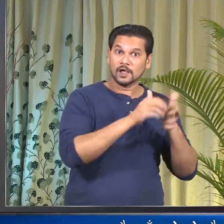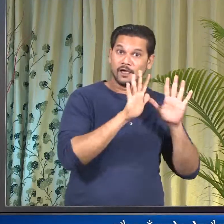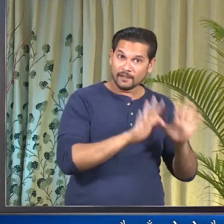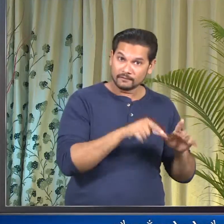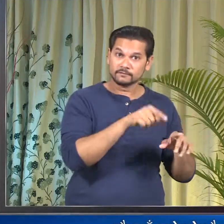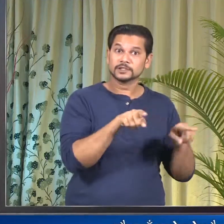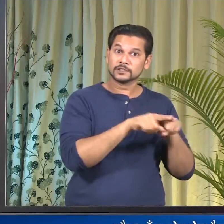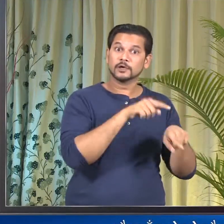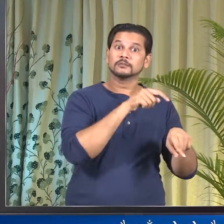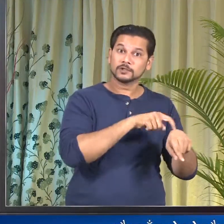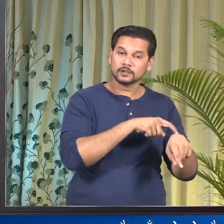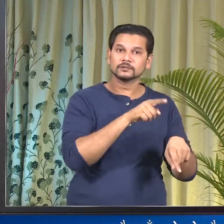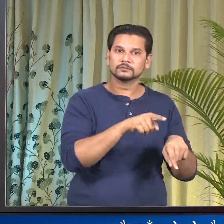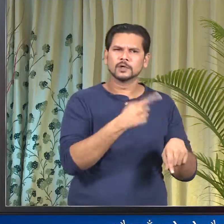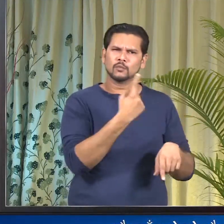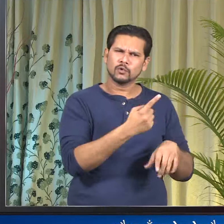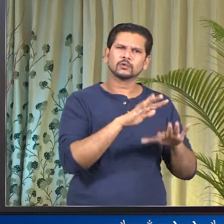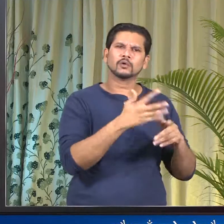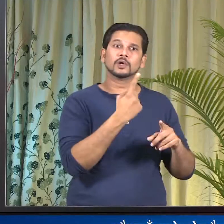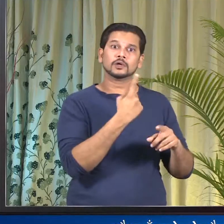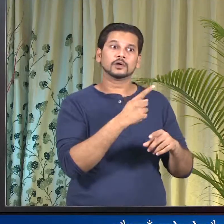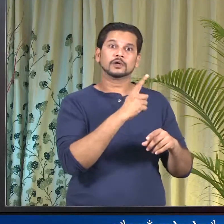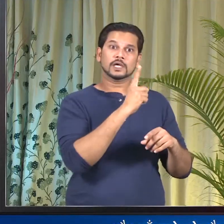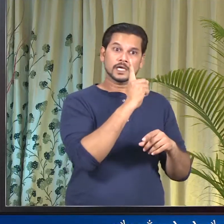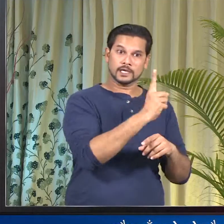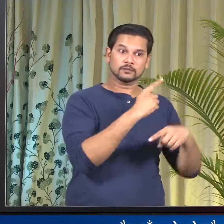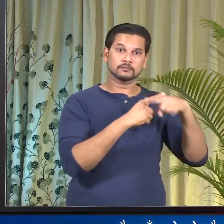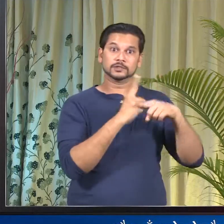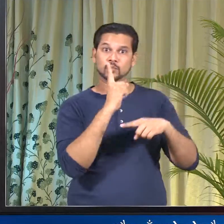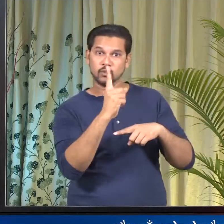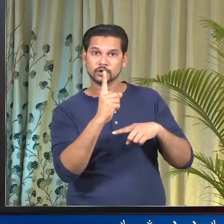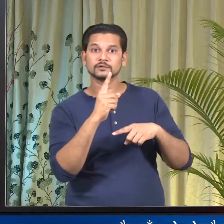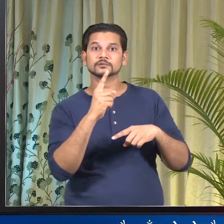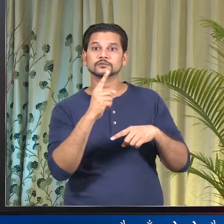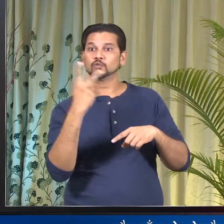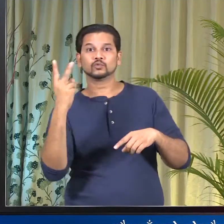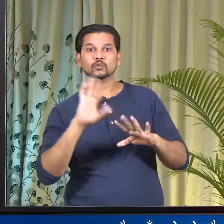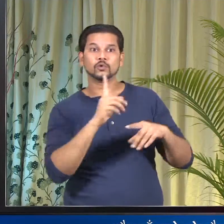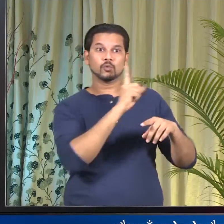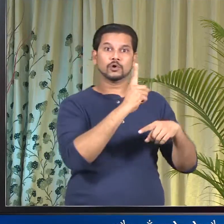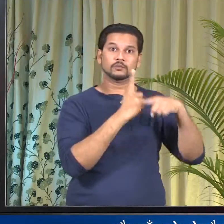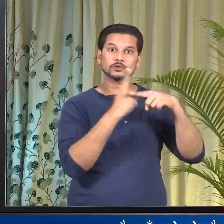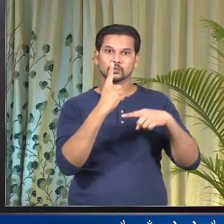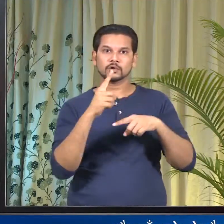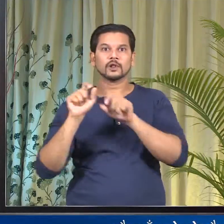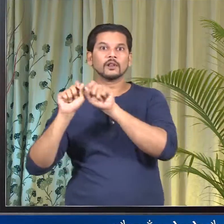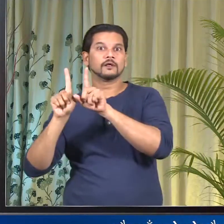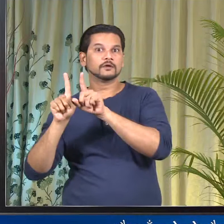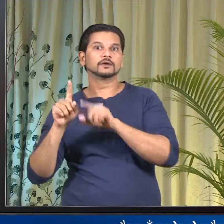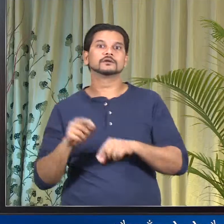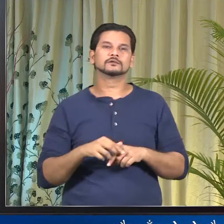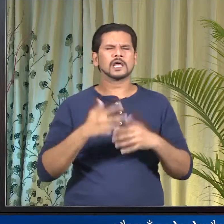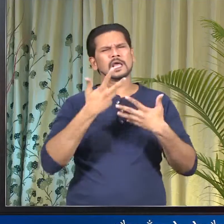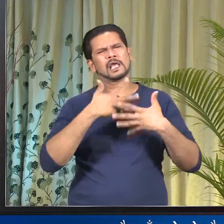एक और एक दो नहीं, एक और एक ज्यारा होते हैं। बड़े-बड़े काम सहज संभव